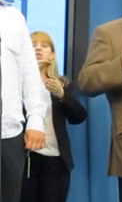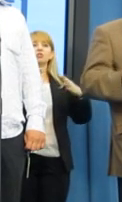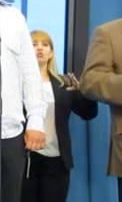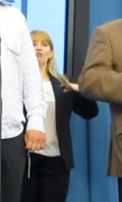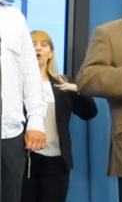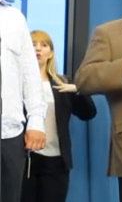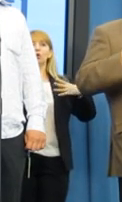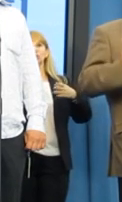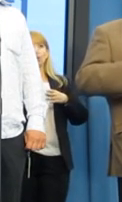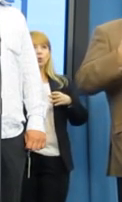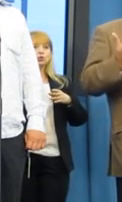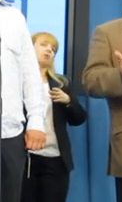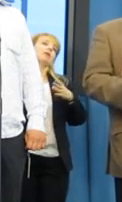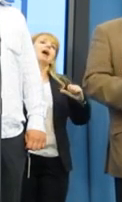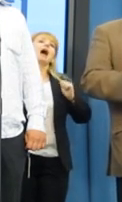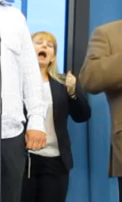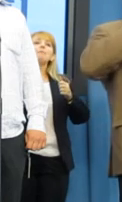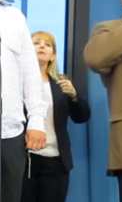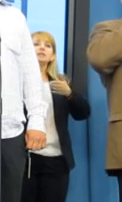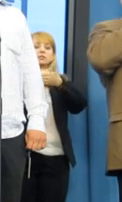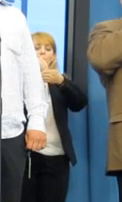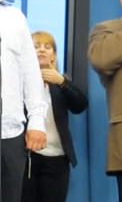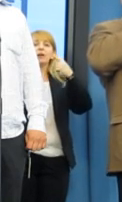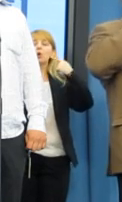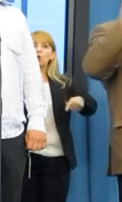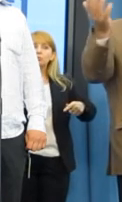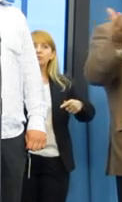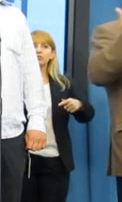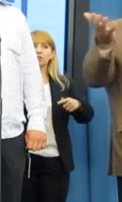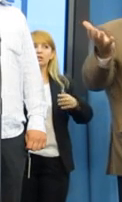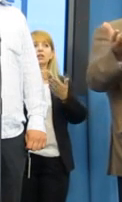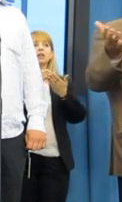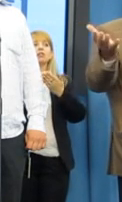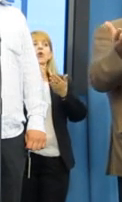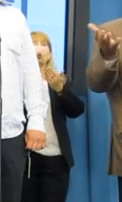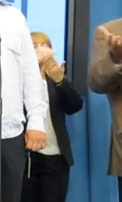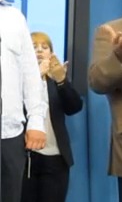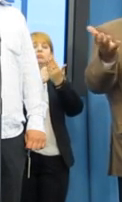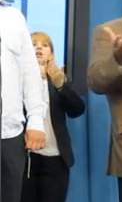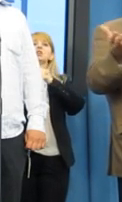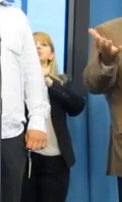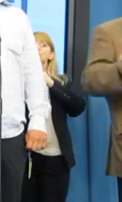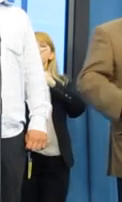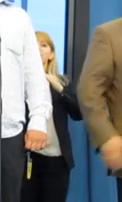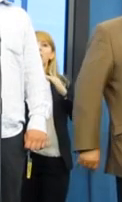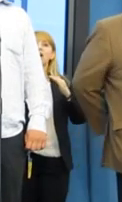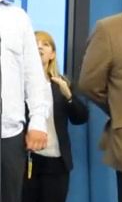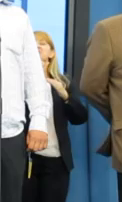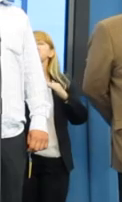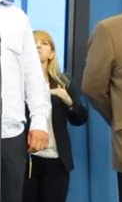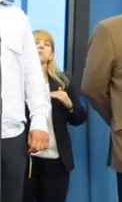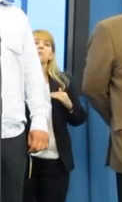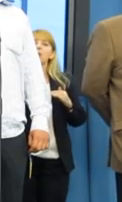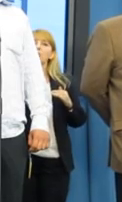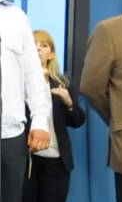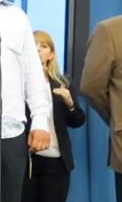przez wolność niech oni będą odpowiedzialni. I ten przepis 62a jest stosowany w śladowych ilościach. Również